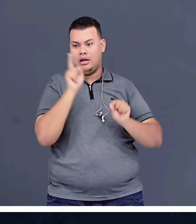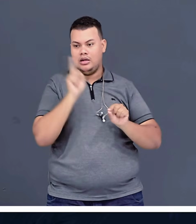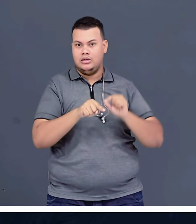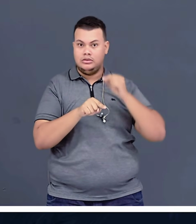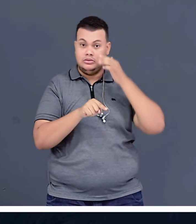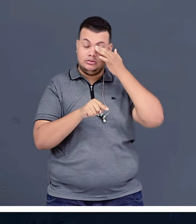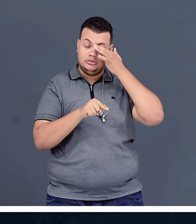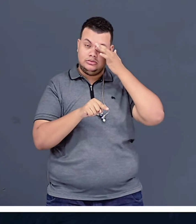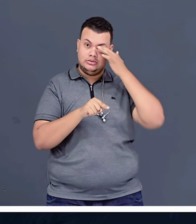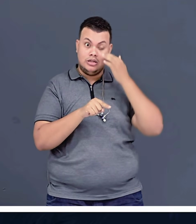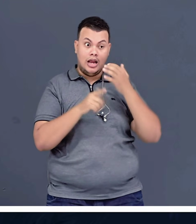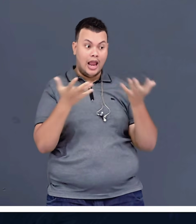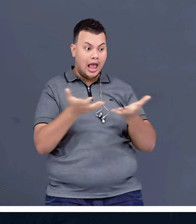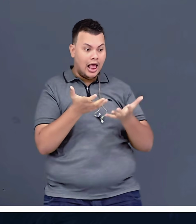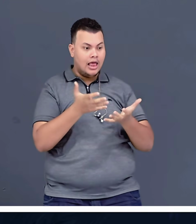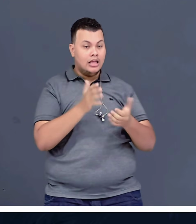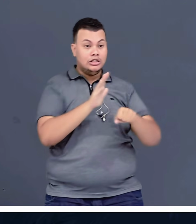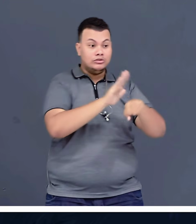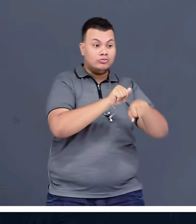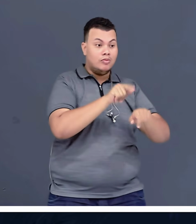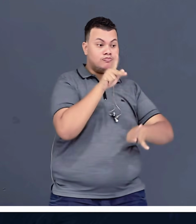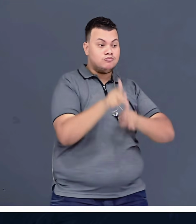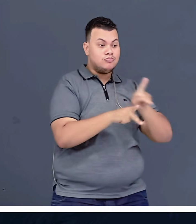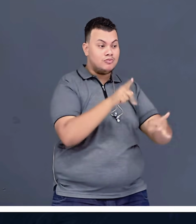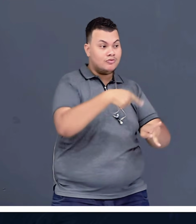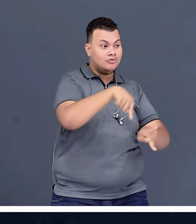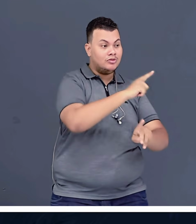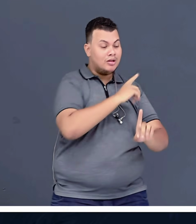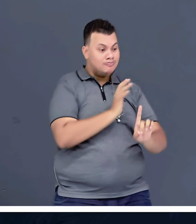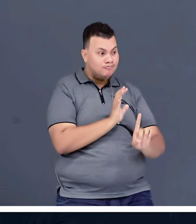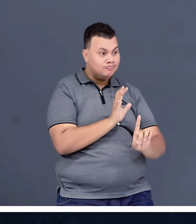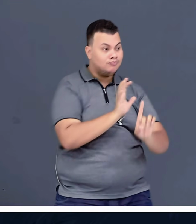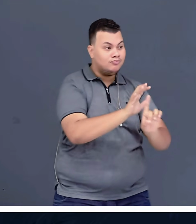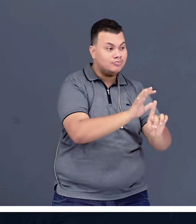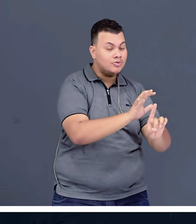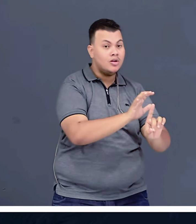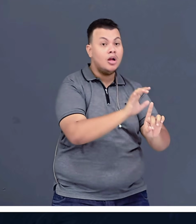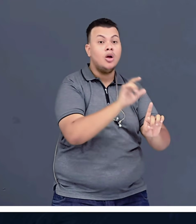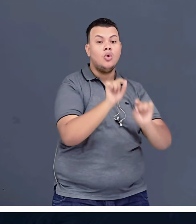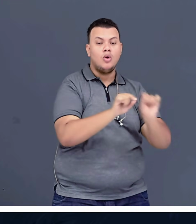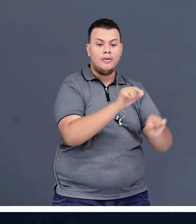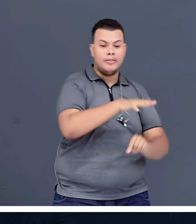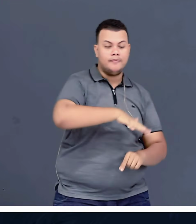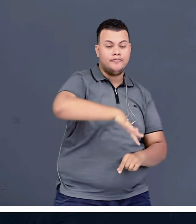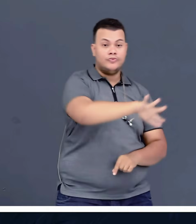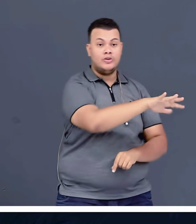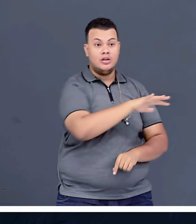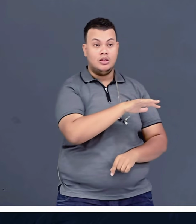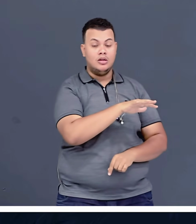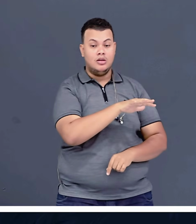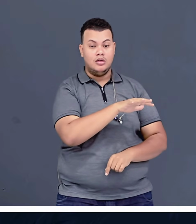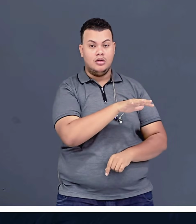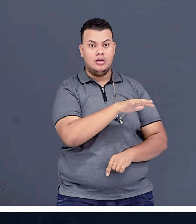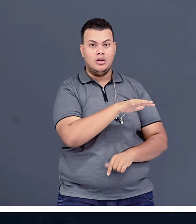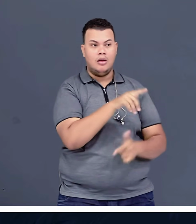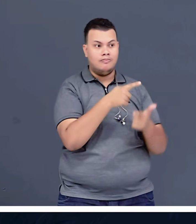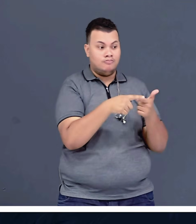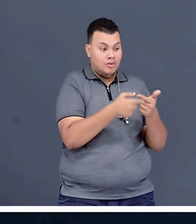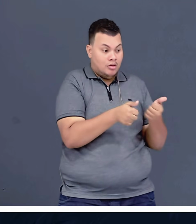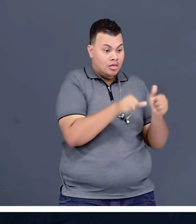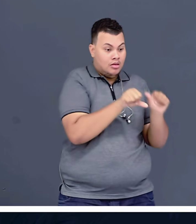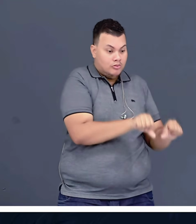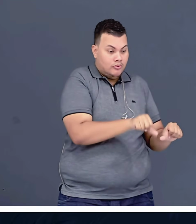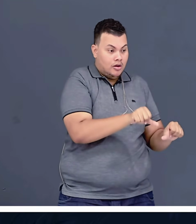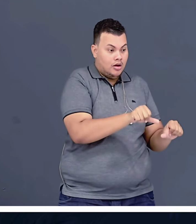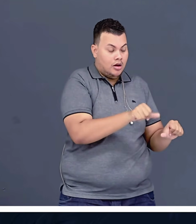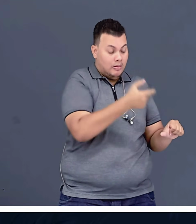de convencer um povo de uma mentalidade de escassez para a